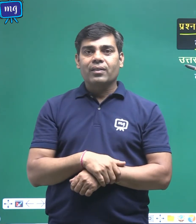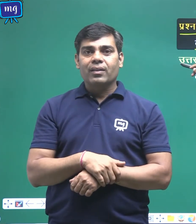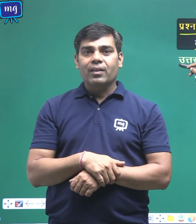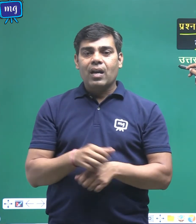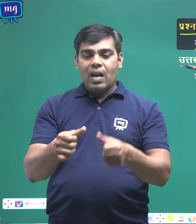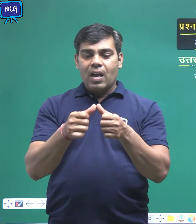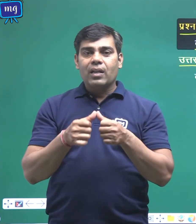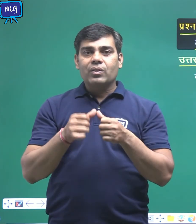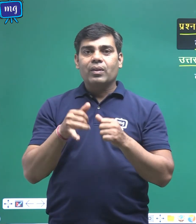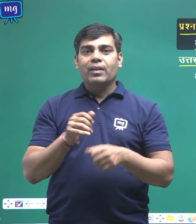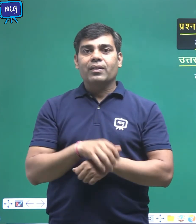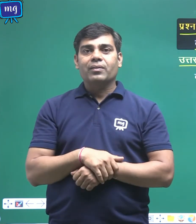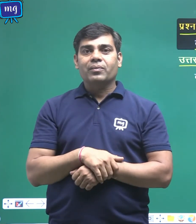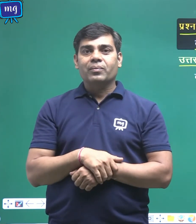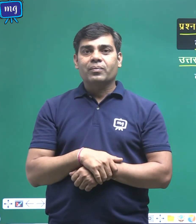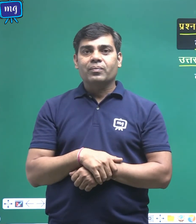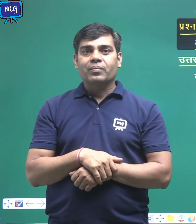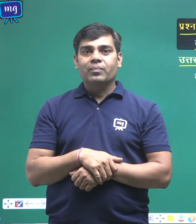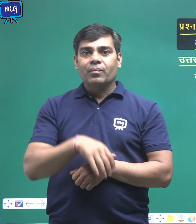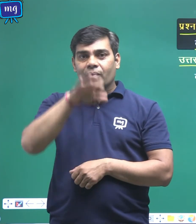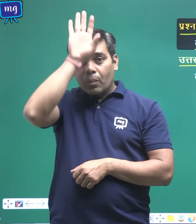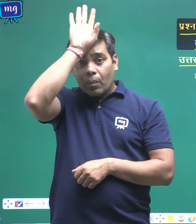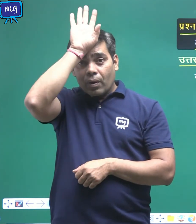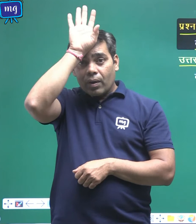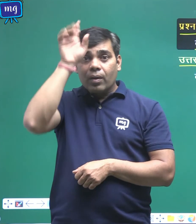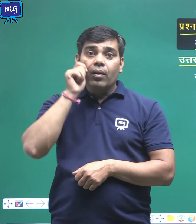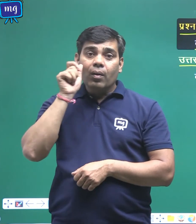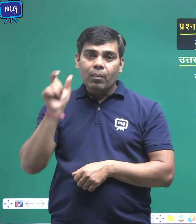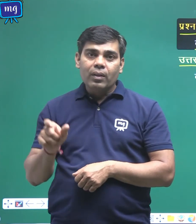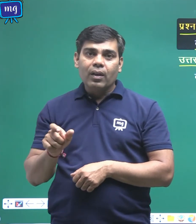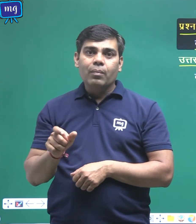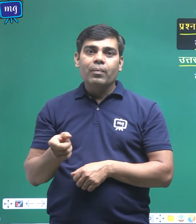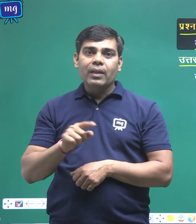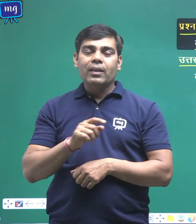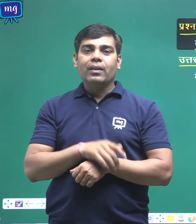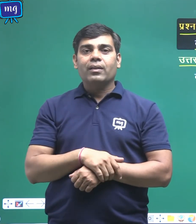उत्तर है महाराणा प्रताप की